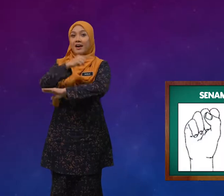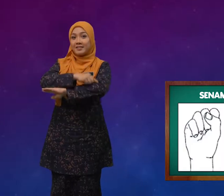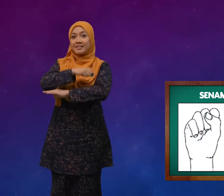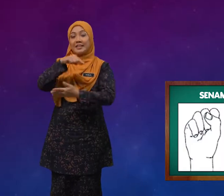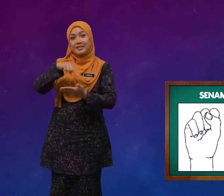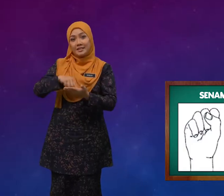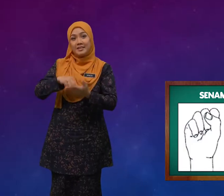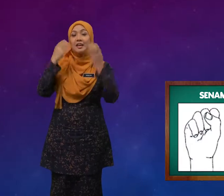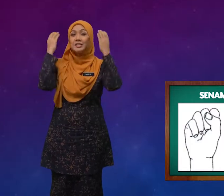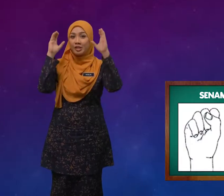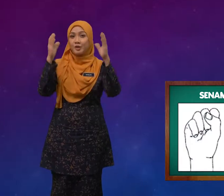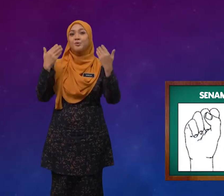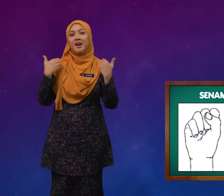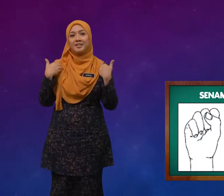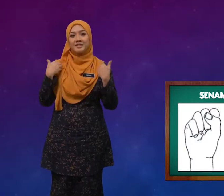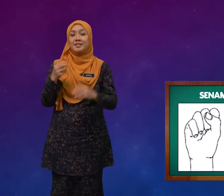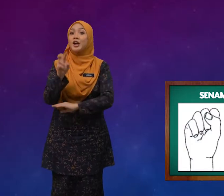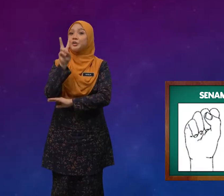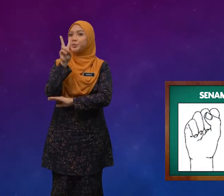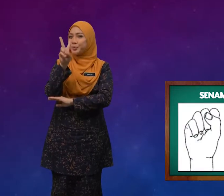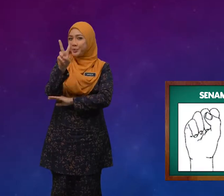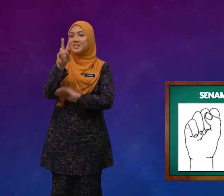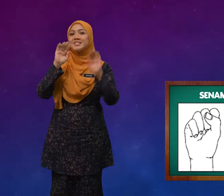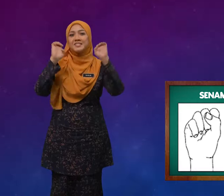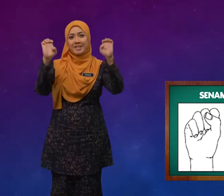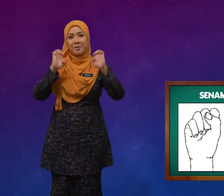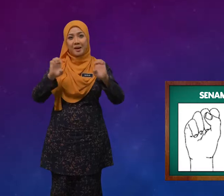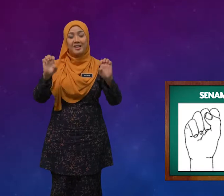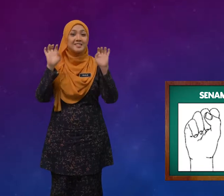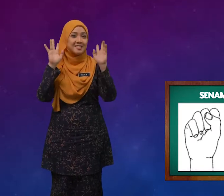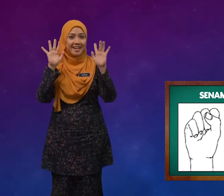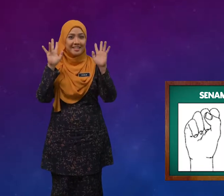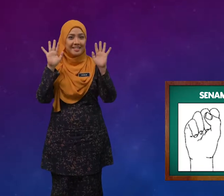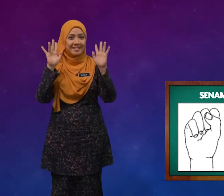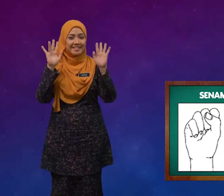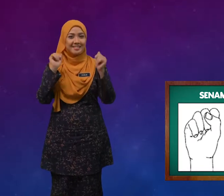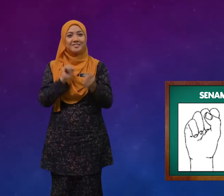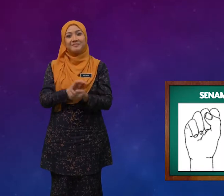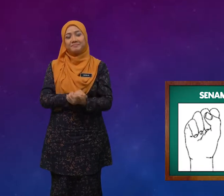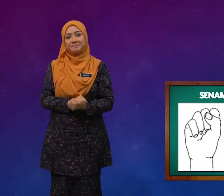Hari ini, cikgu ada dua senaman jari.